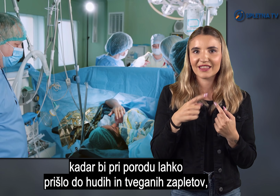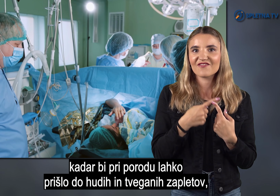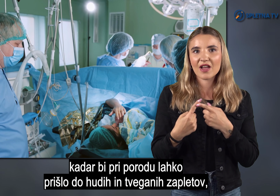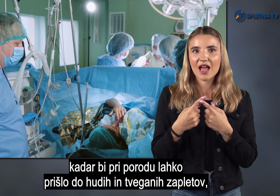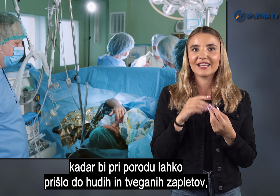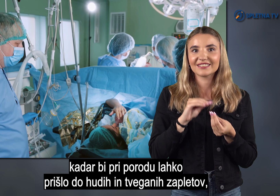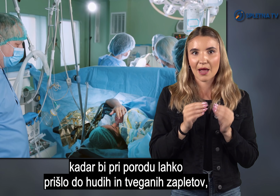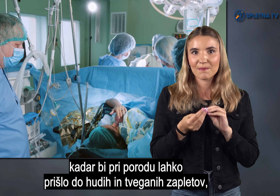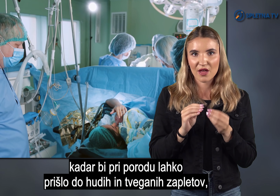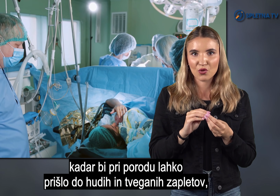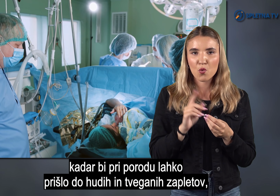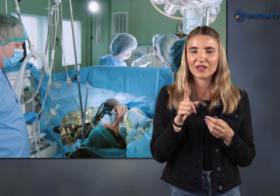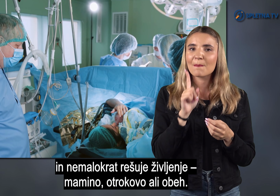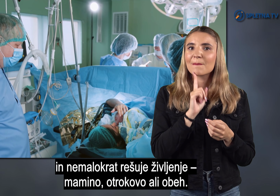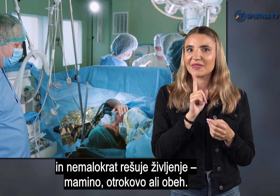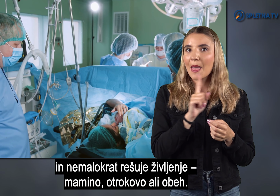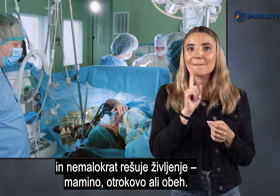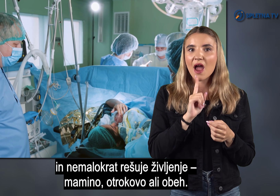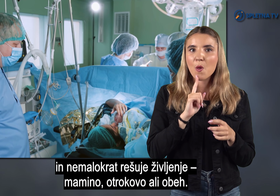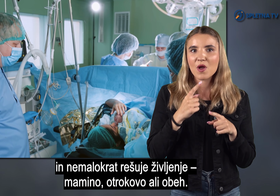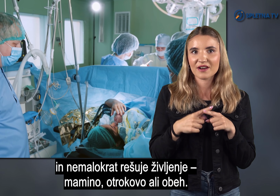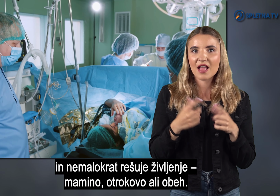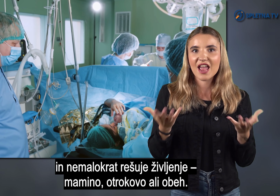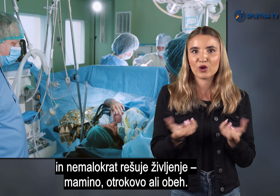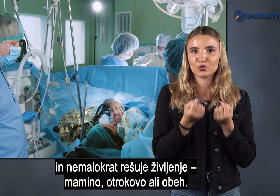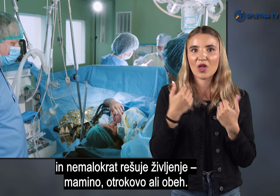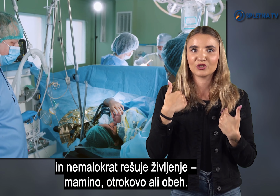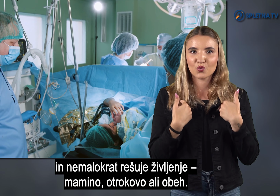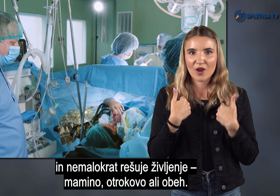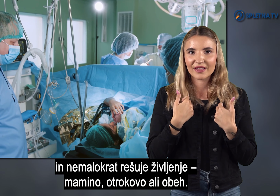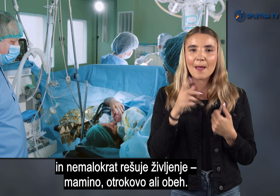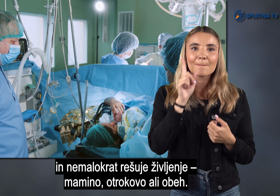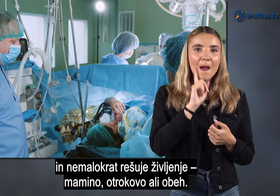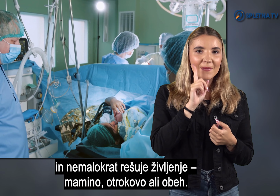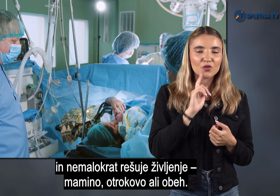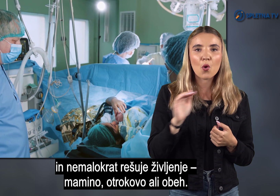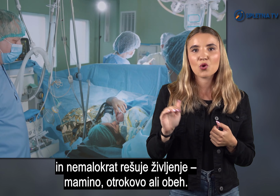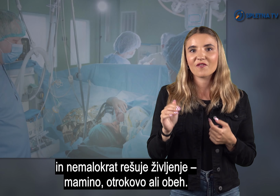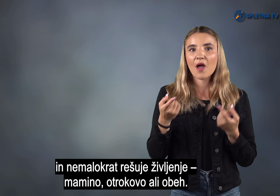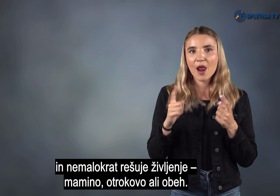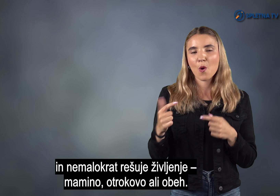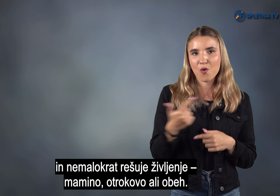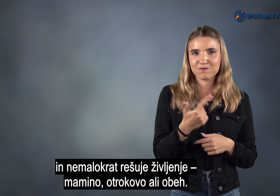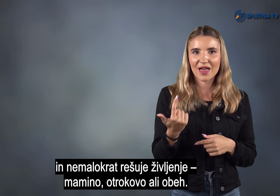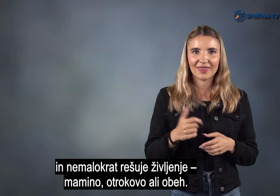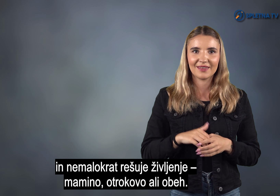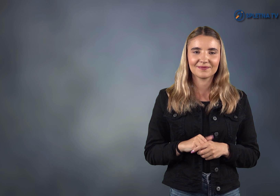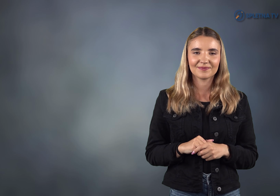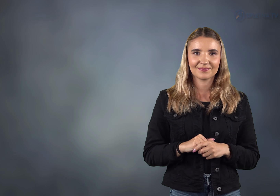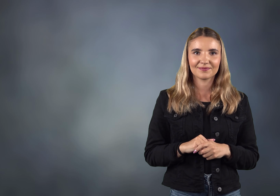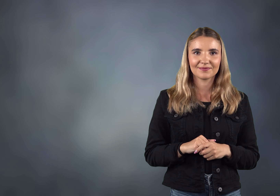tveganih zapletov in nemalokrat rešuje življenje, mamino, otrokovo ali obeh.